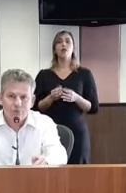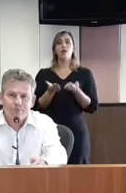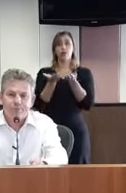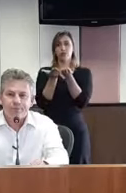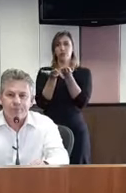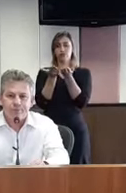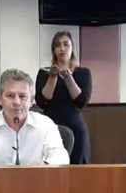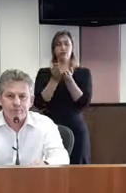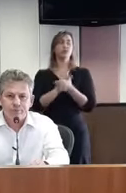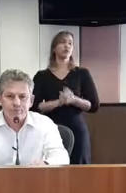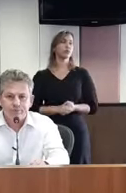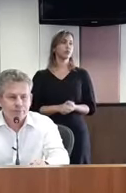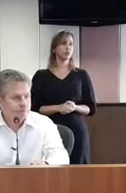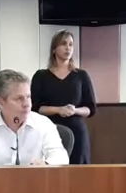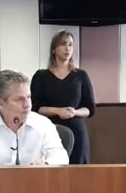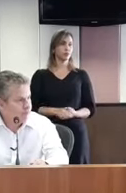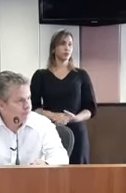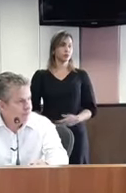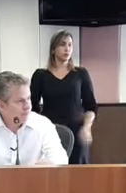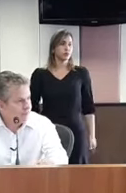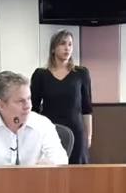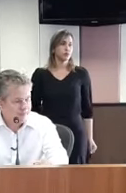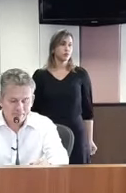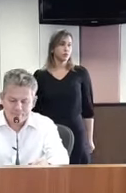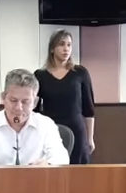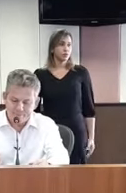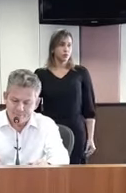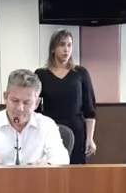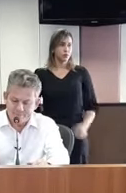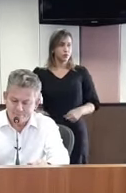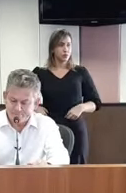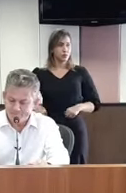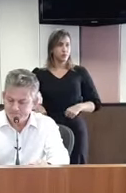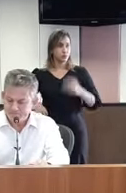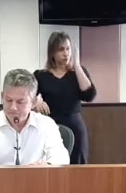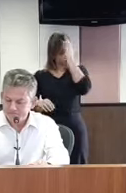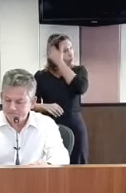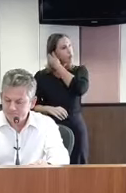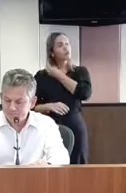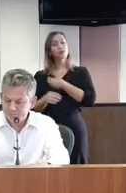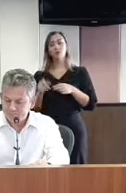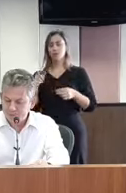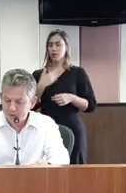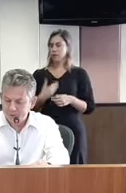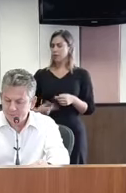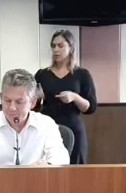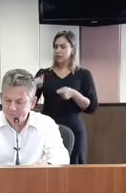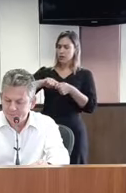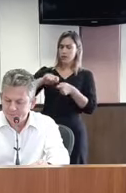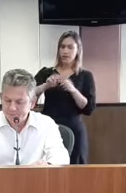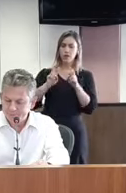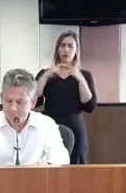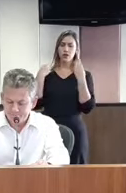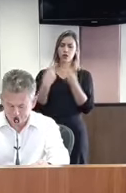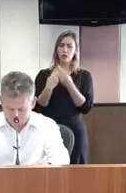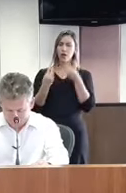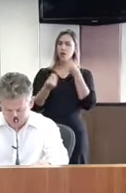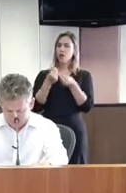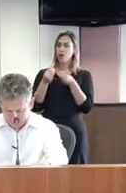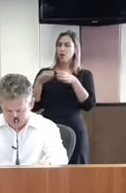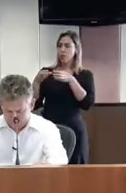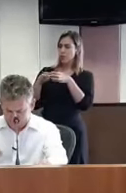senso. O Ayrton Sabino, Portal Agora, Mato Grosso. Governador, o senhor tem feito reuniões com os chefes de poderes para debater ações contra